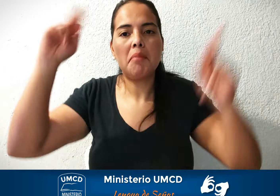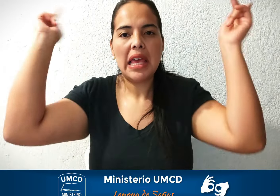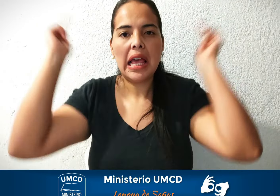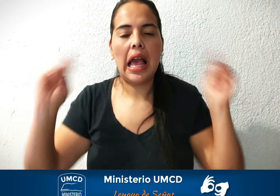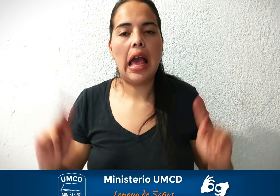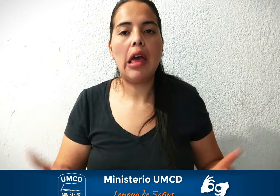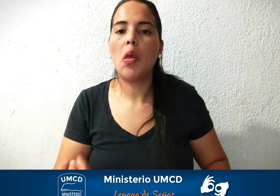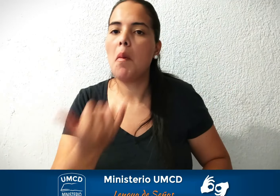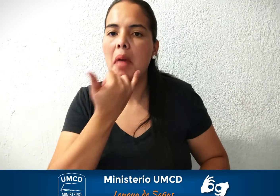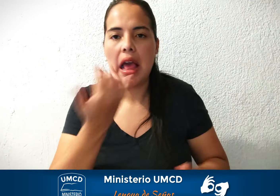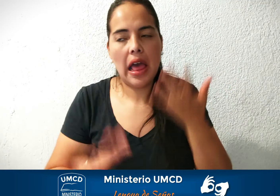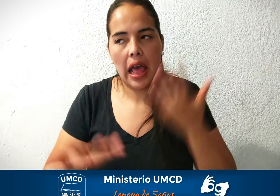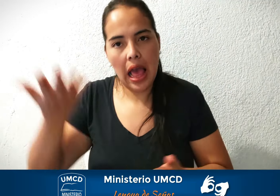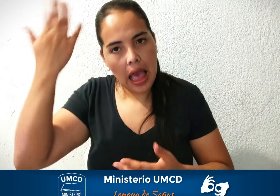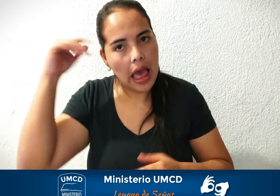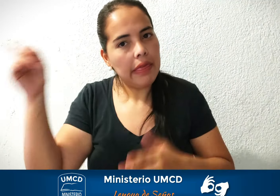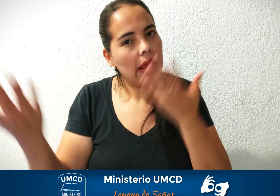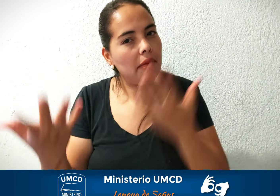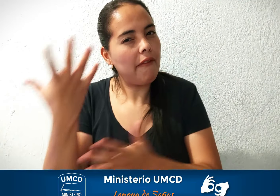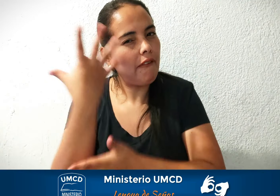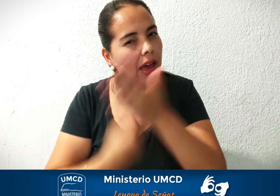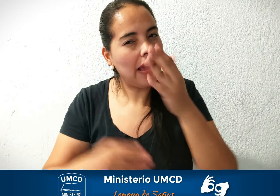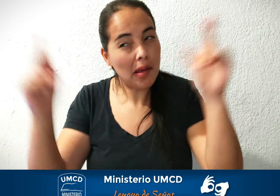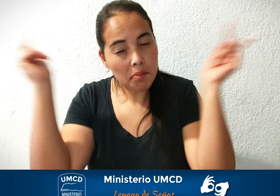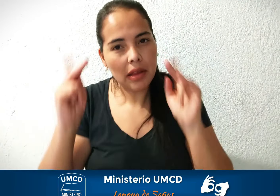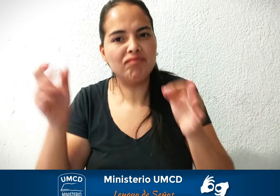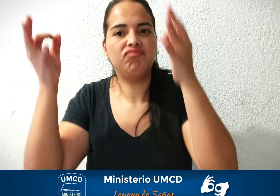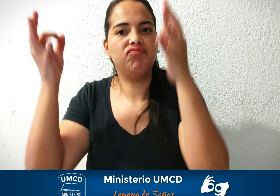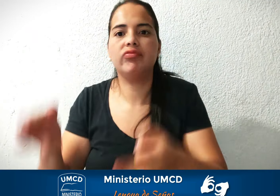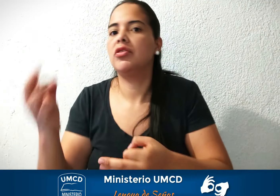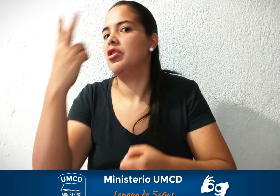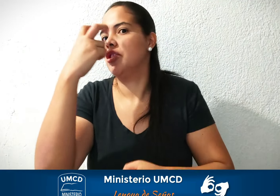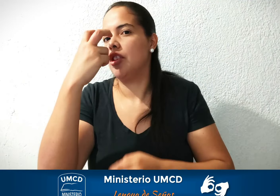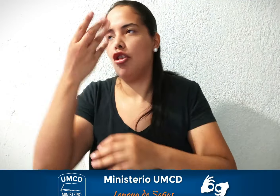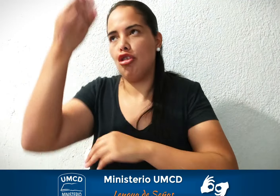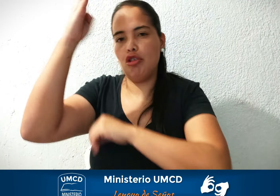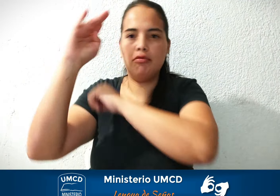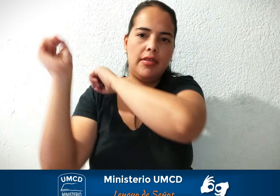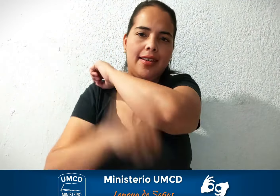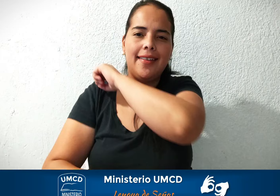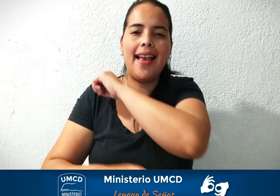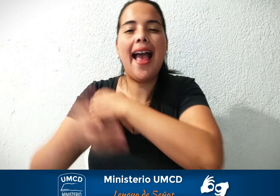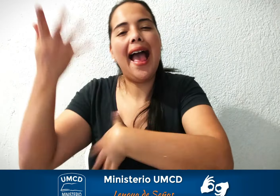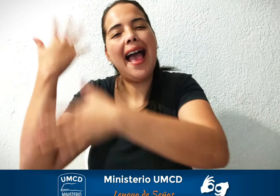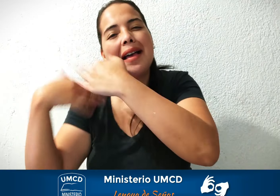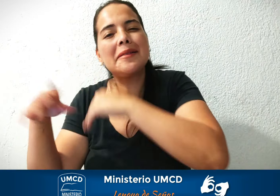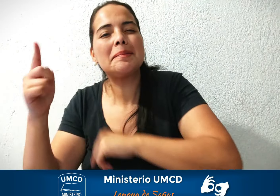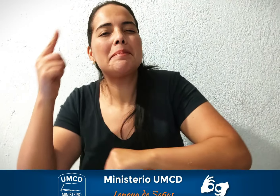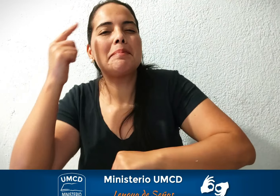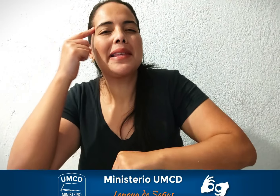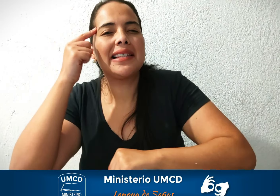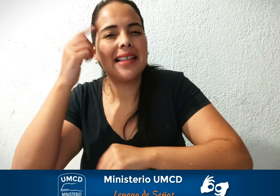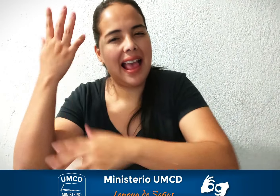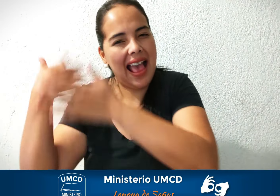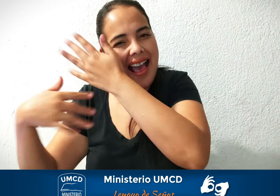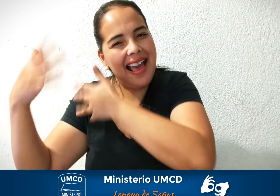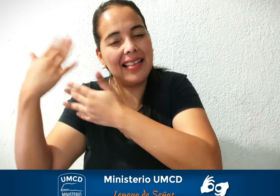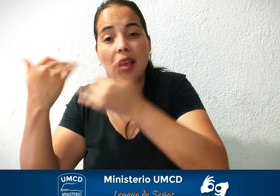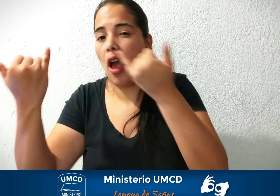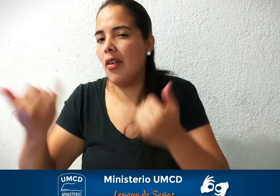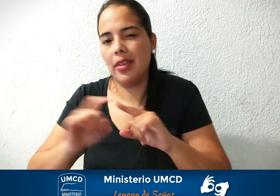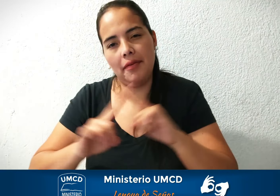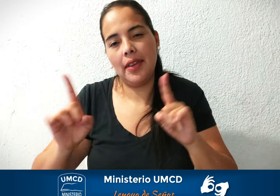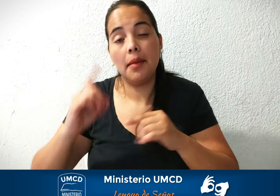algún pecado que la persona había cometido. De hecho, ese fue el argumento que los amigos de Job utilizaron con